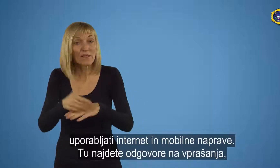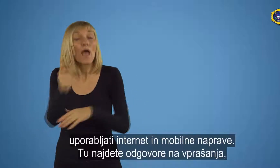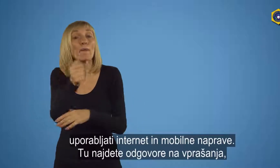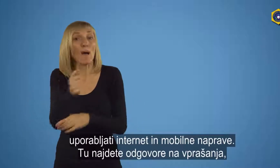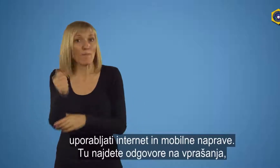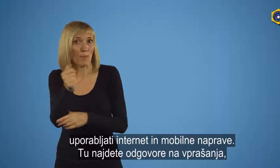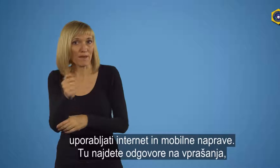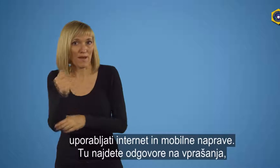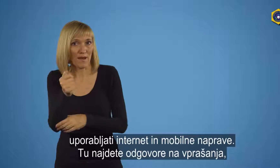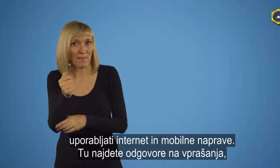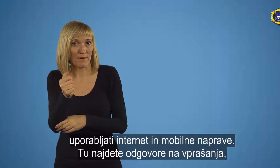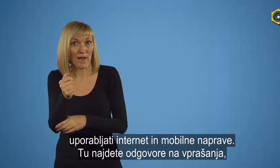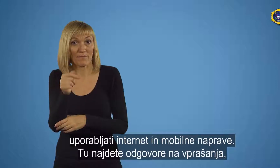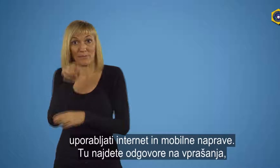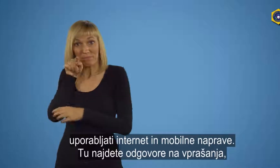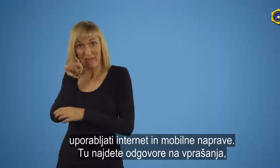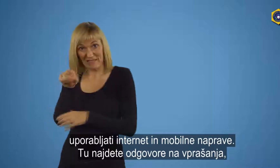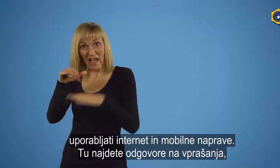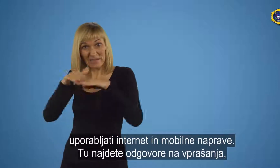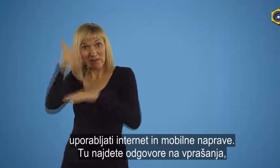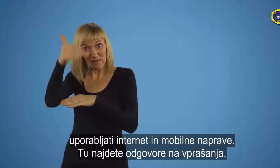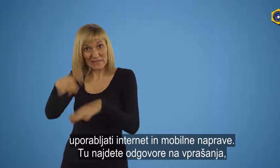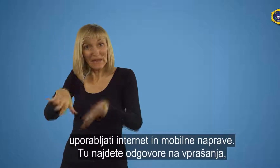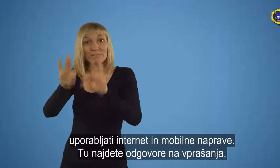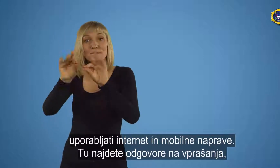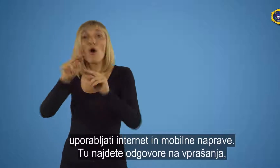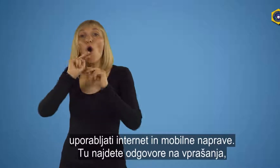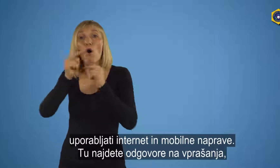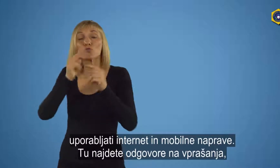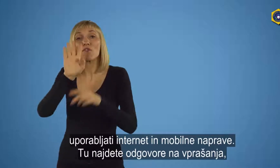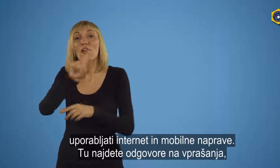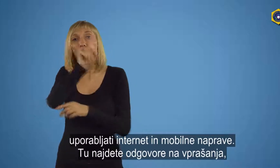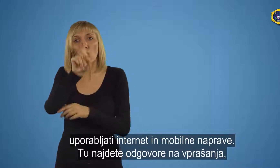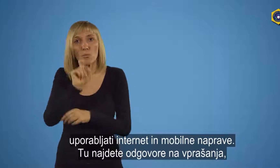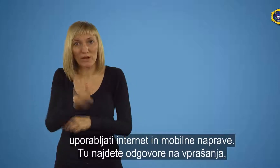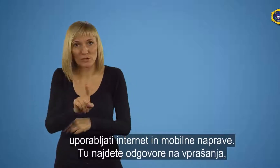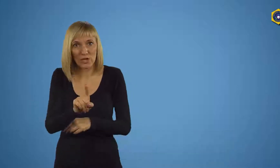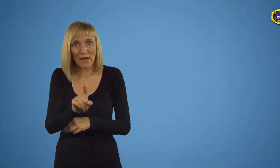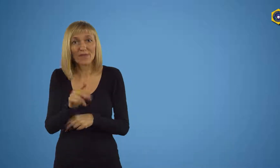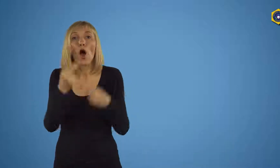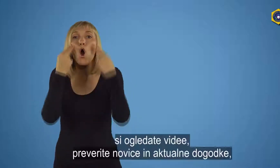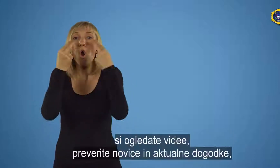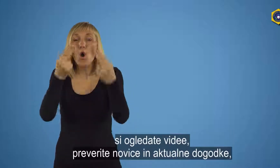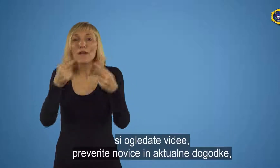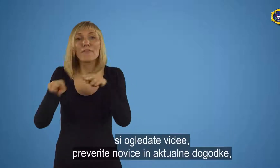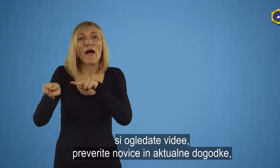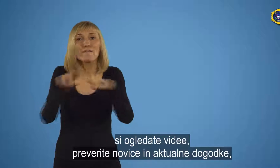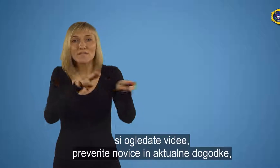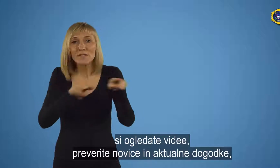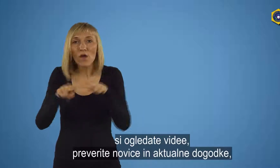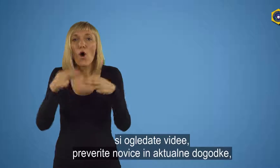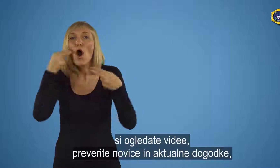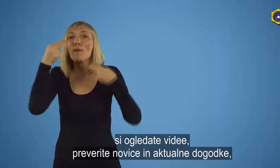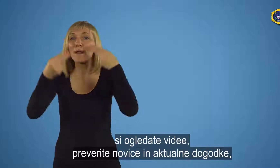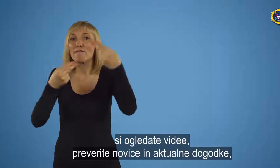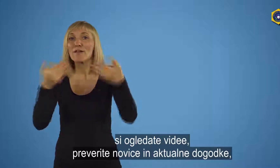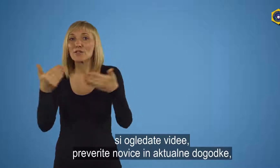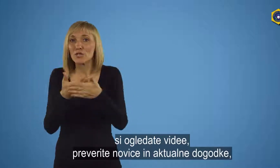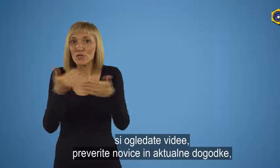naprave. Tu najdete odgovore na vprašanja, si ogledate videe, preverite novice in